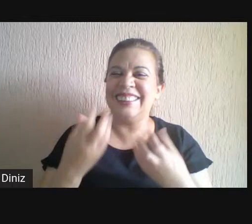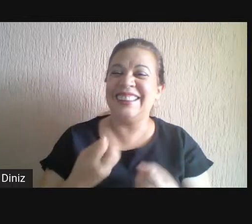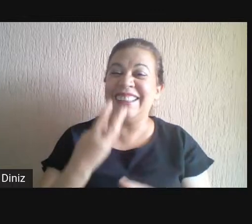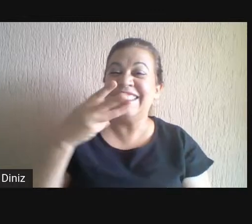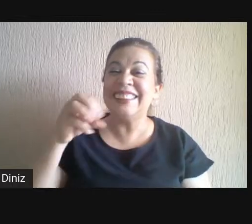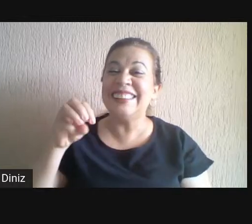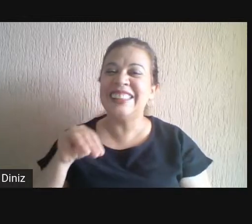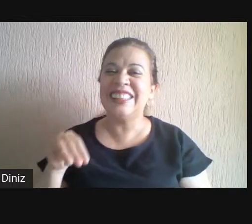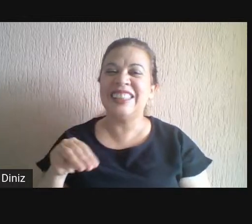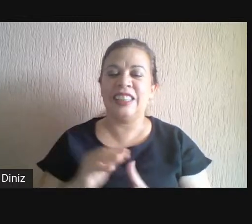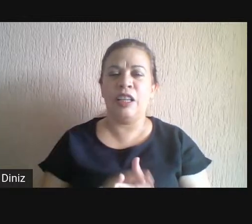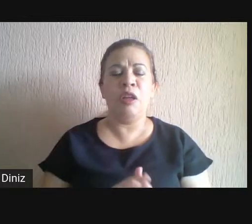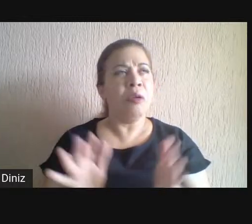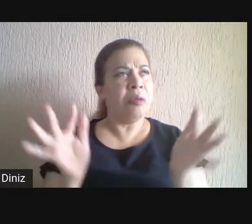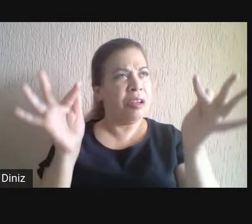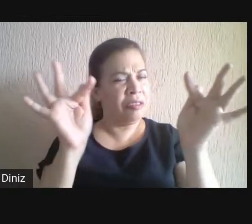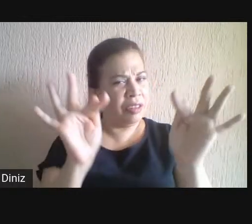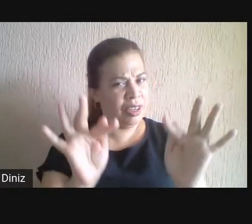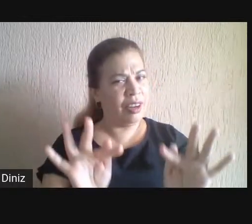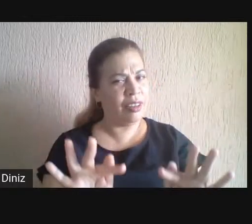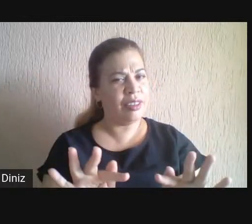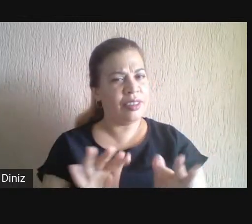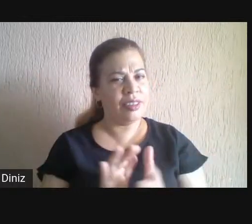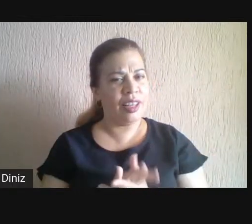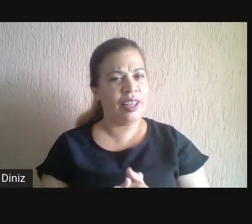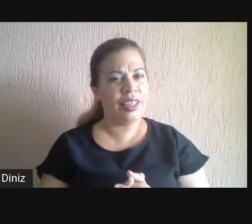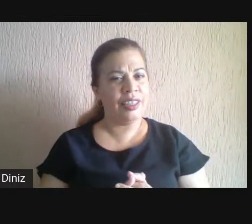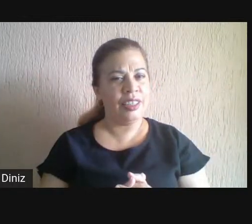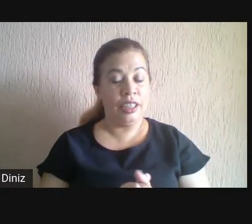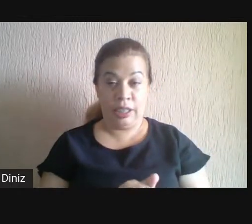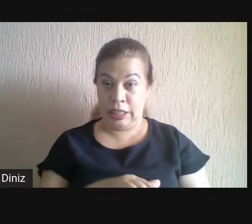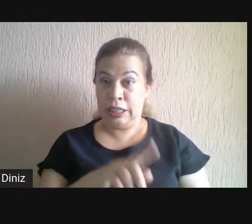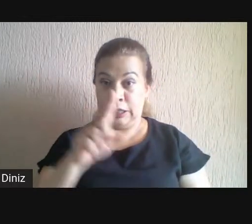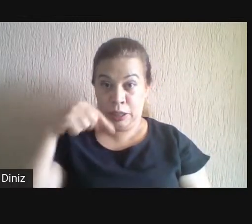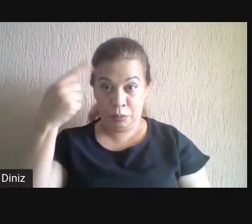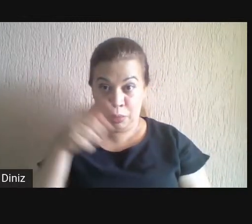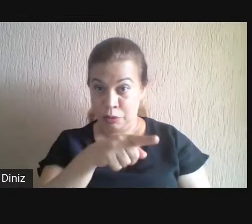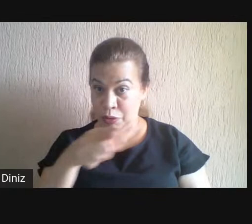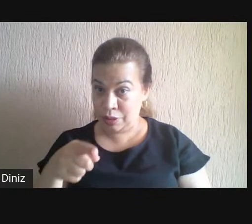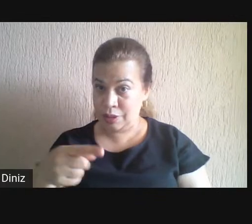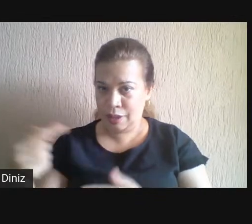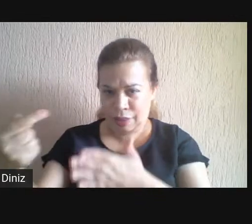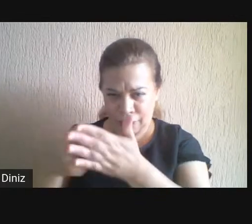eu vou para finalizar e permitir que vocês façam perguntas, porque